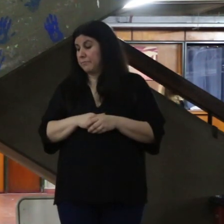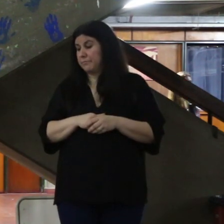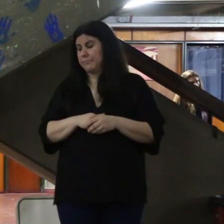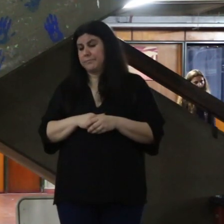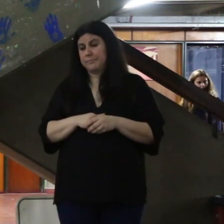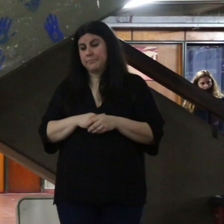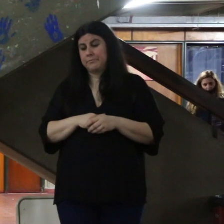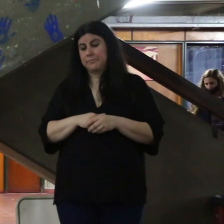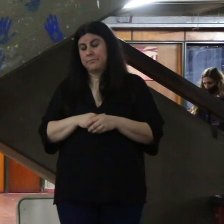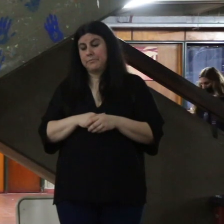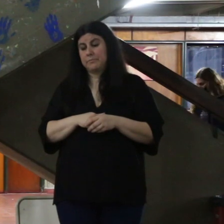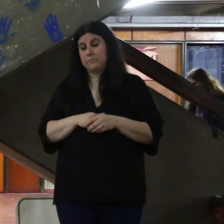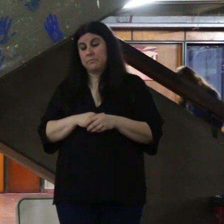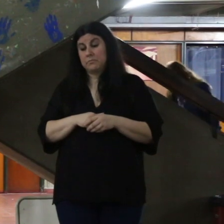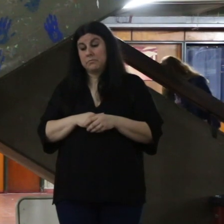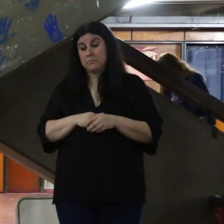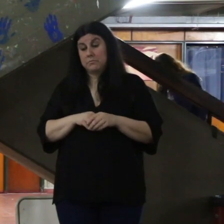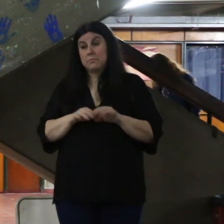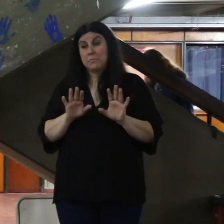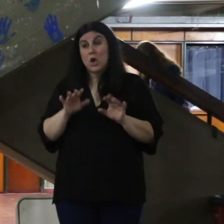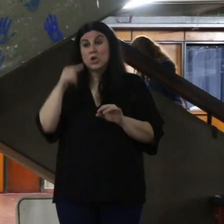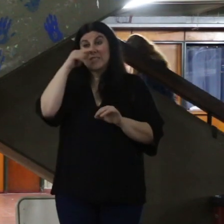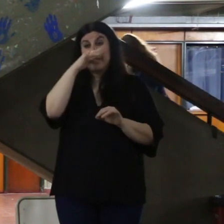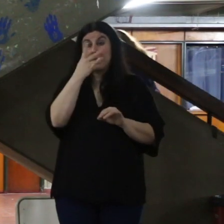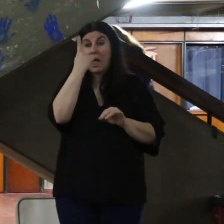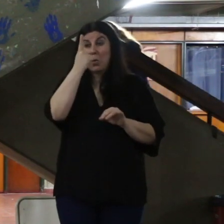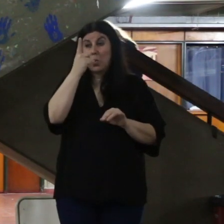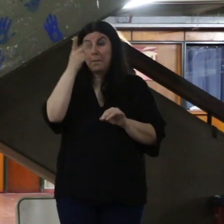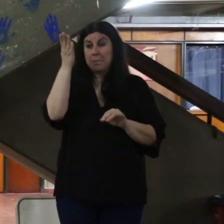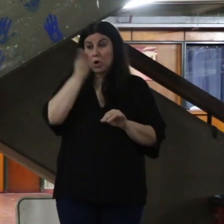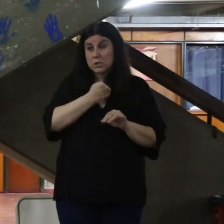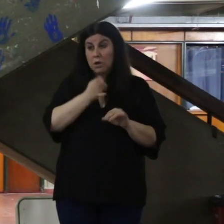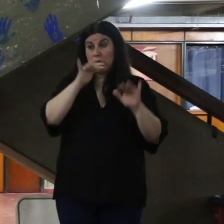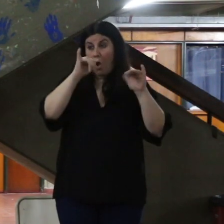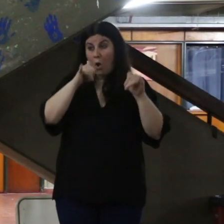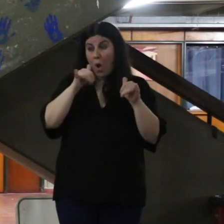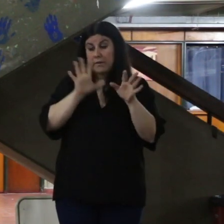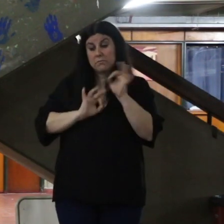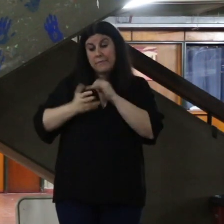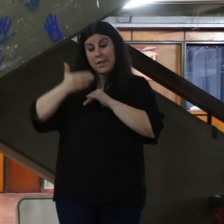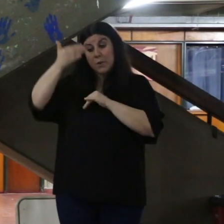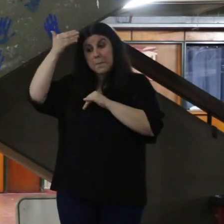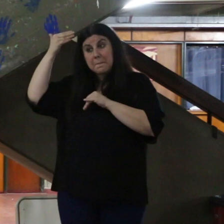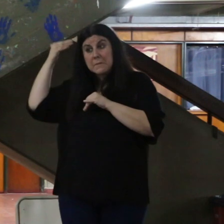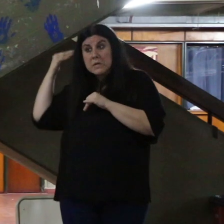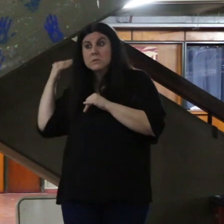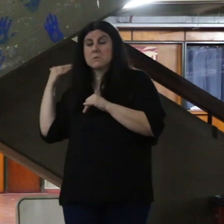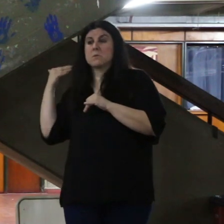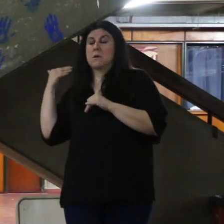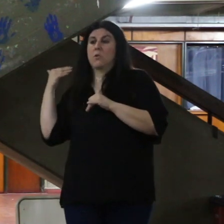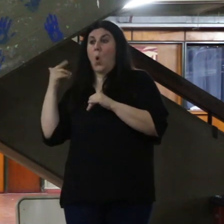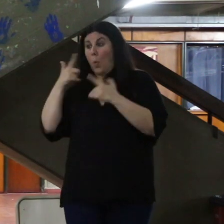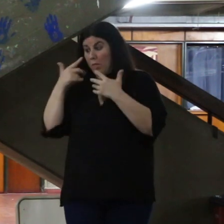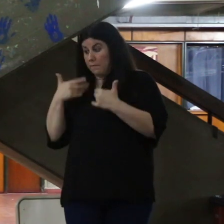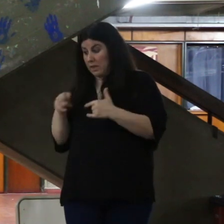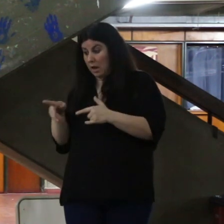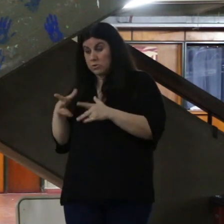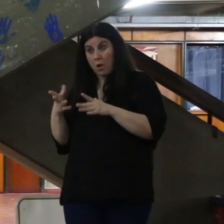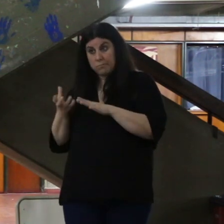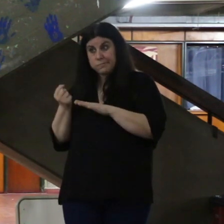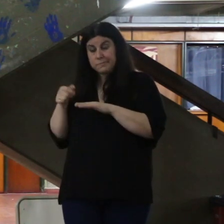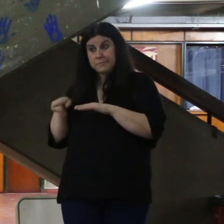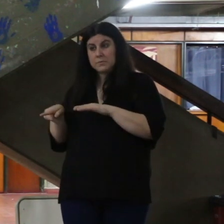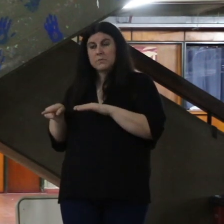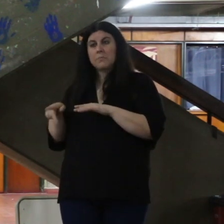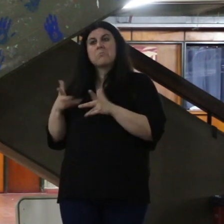Pero miren esto, el 71% de los pibes el año pasado, cuando se hizo este estudio, dijeron